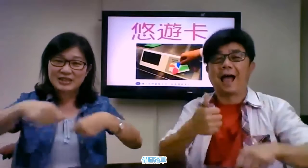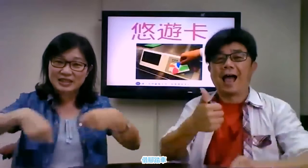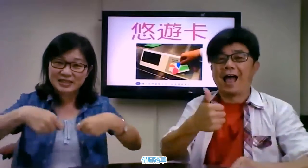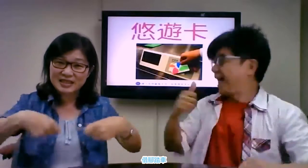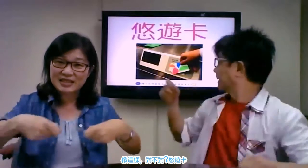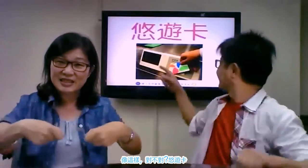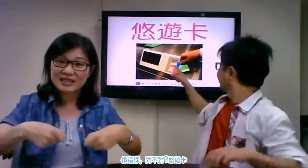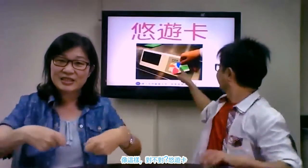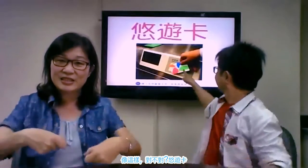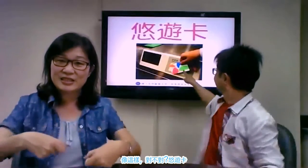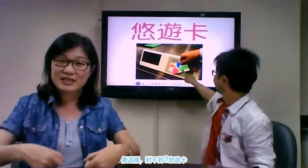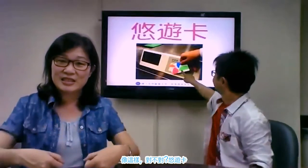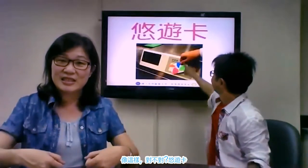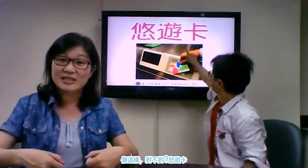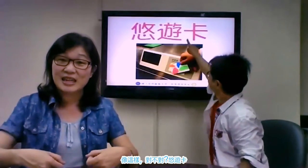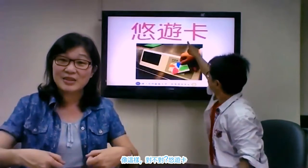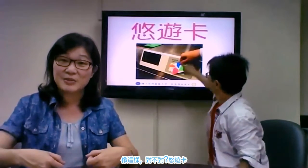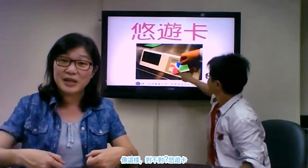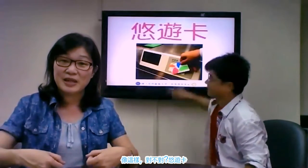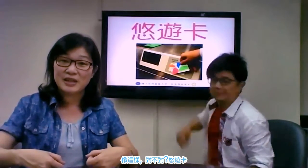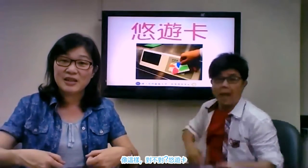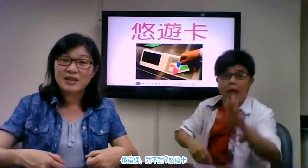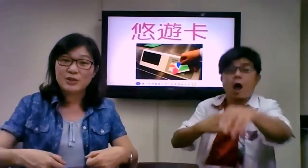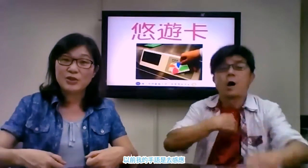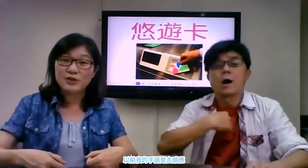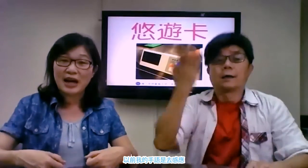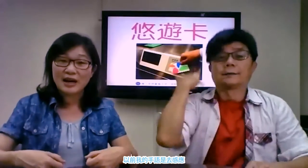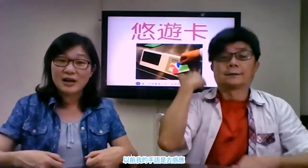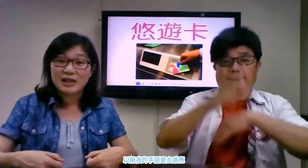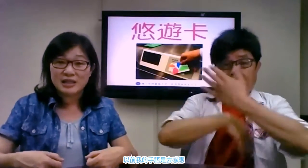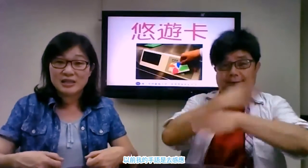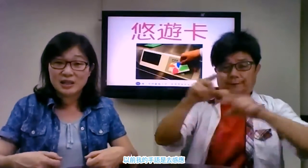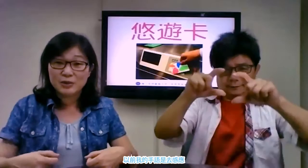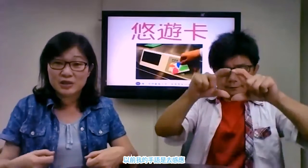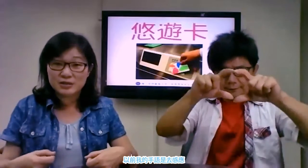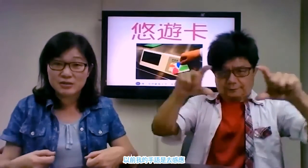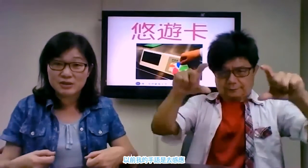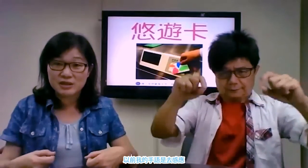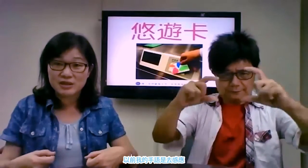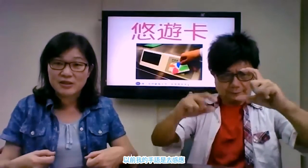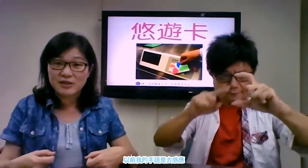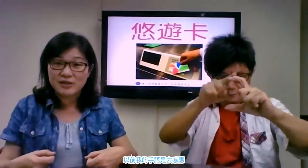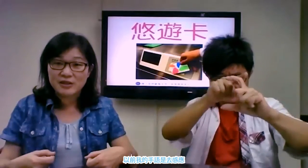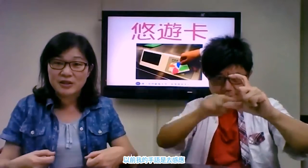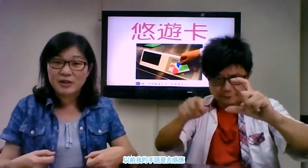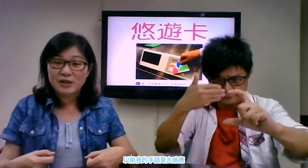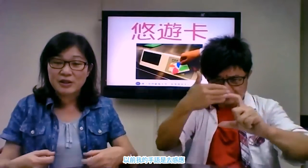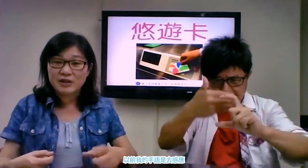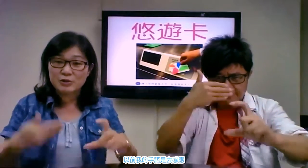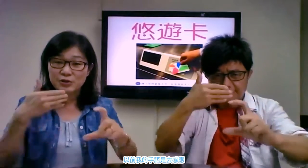车，像这样对不对？悠游卡，以前我的手语是去